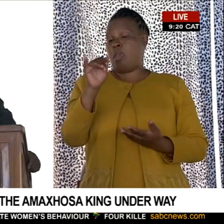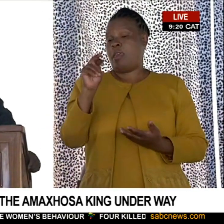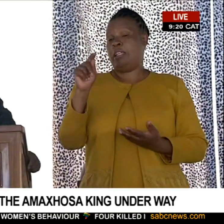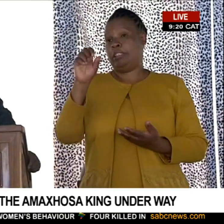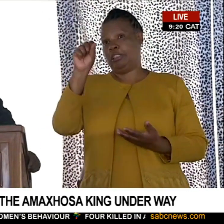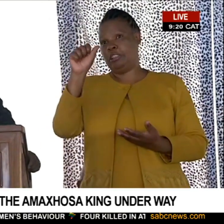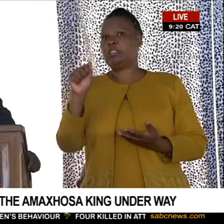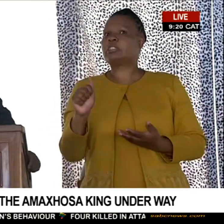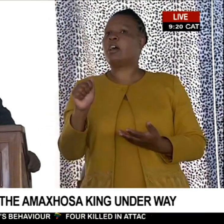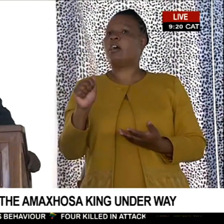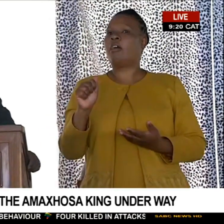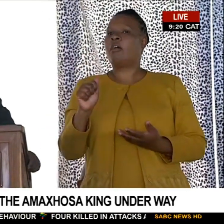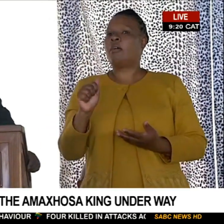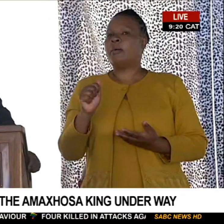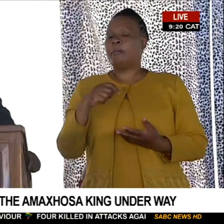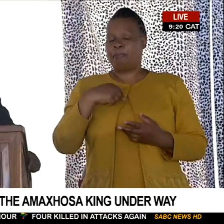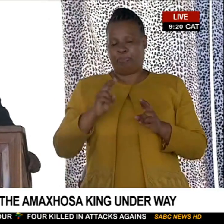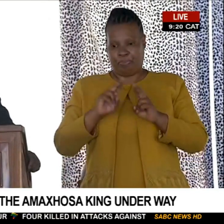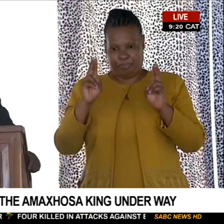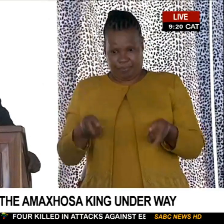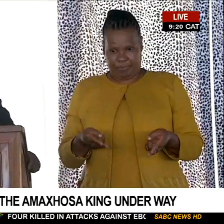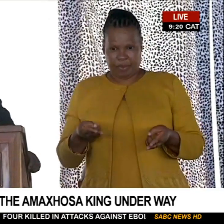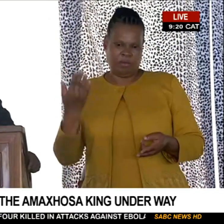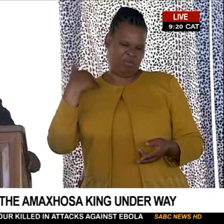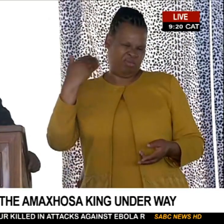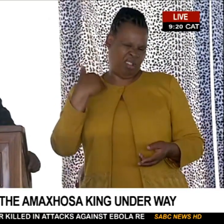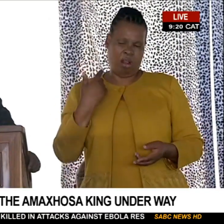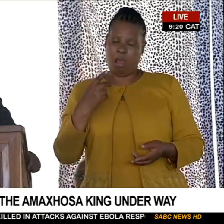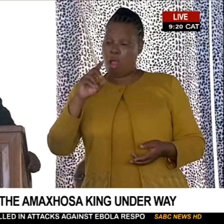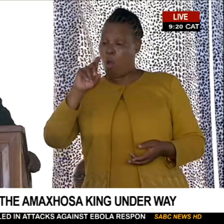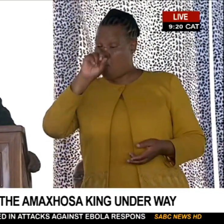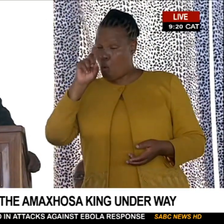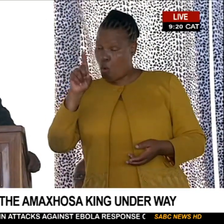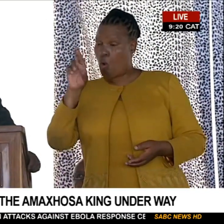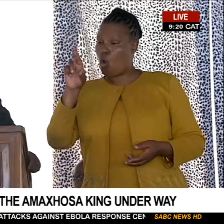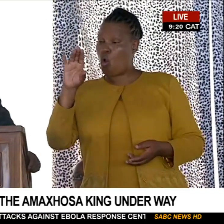uHintsa othe wakubulawa nguRichard Southey